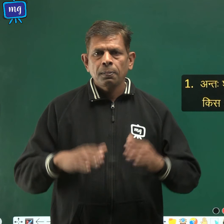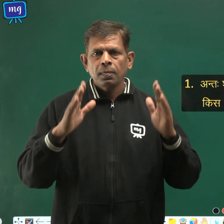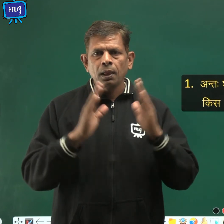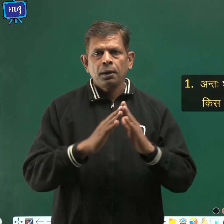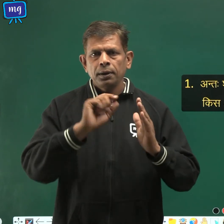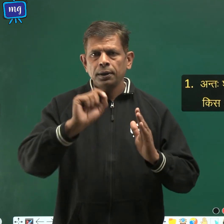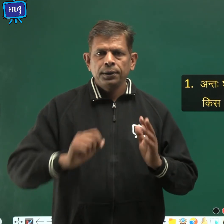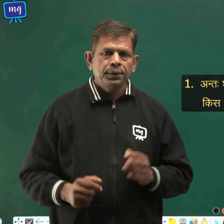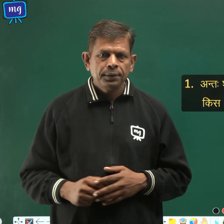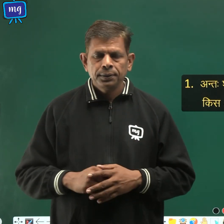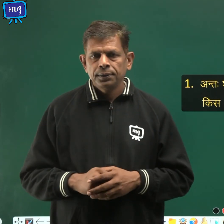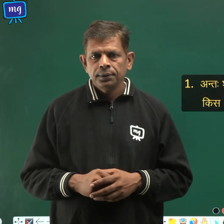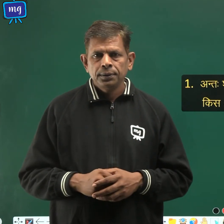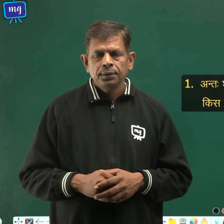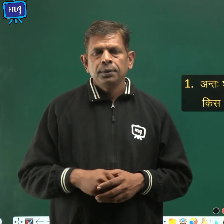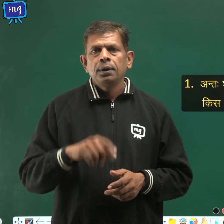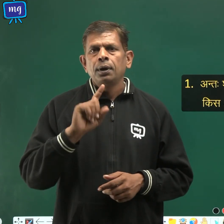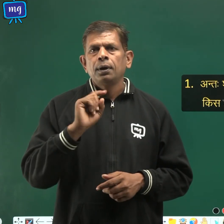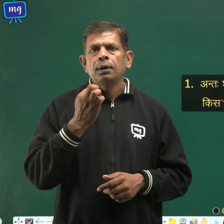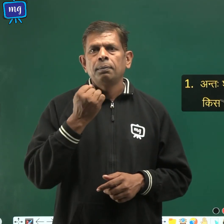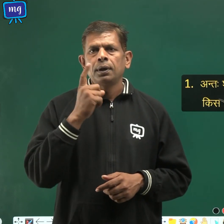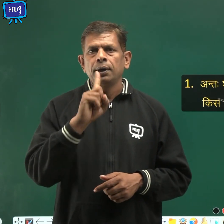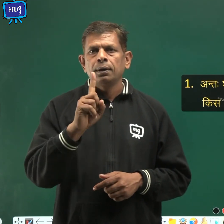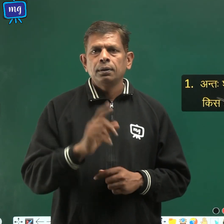गृह कार्य नंबर एक,